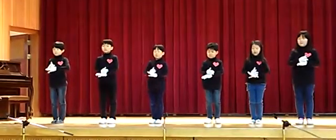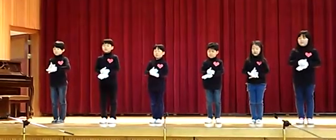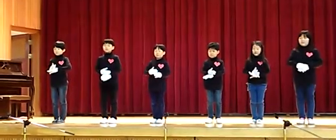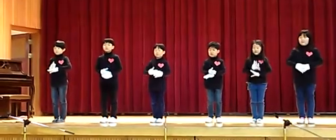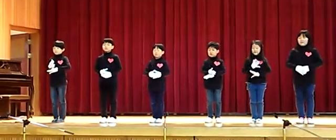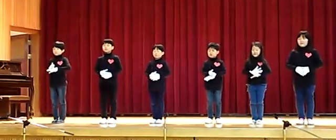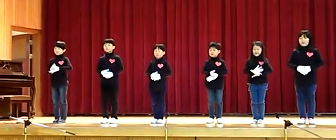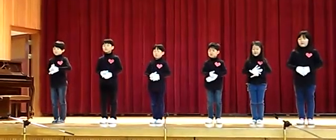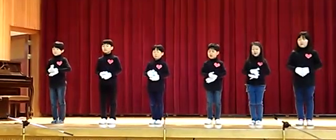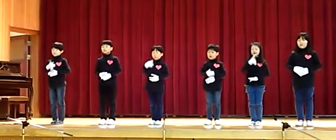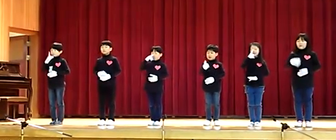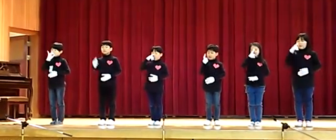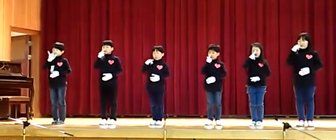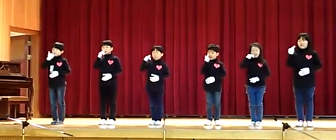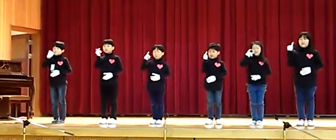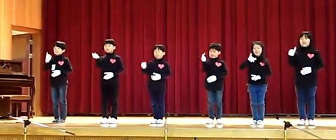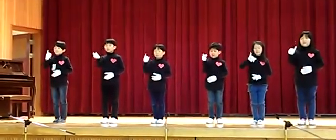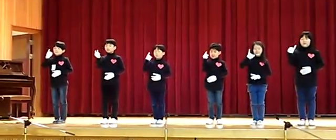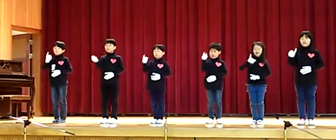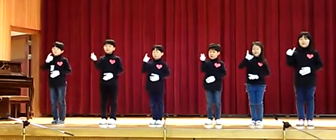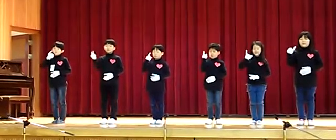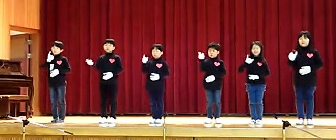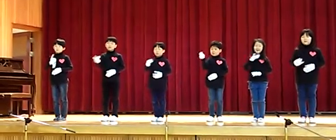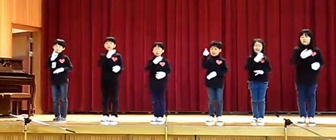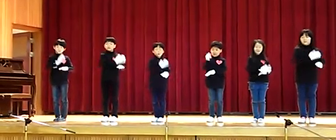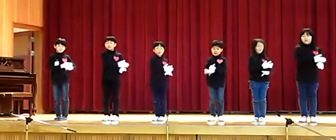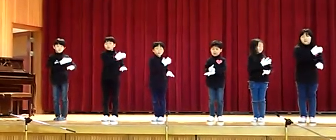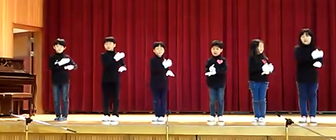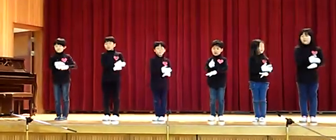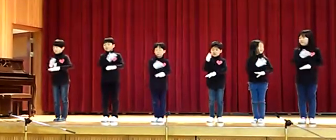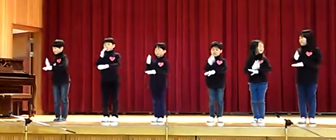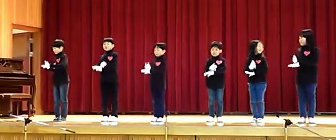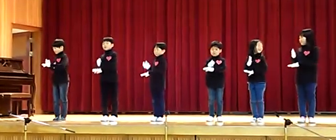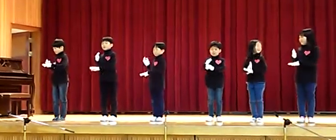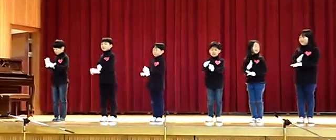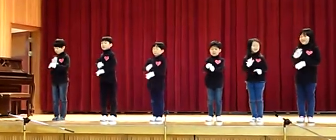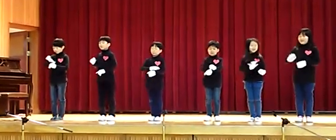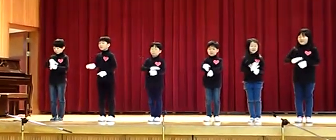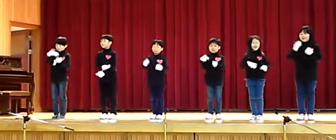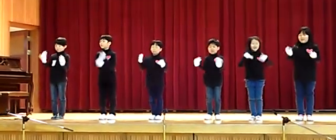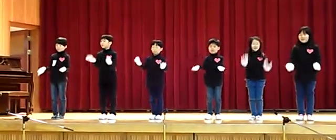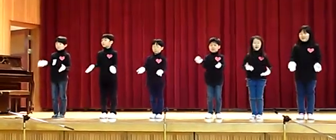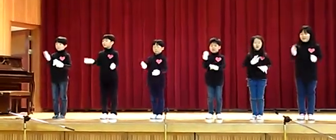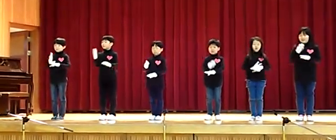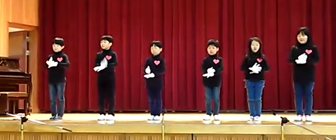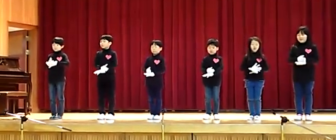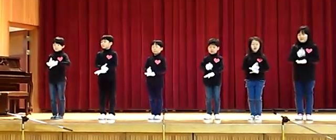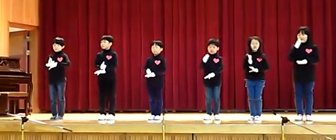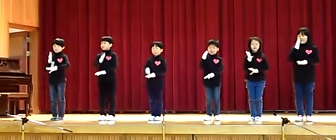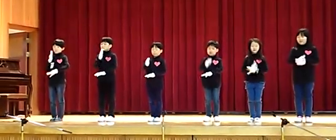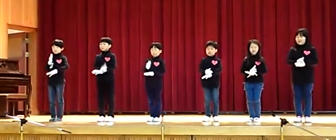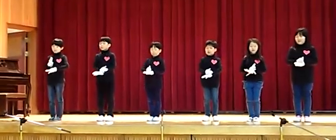엄마, 엄마, 엄마, 엄마, 엄마, 엄마, 사랑해 주 고마워요